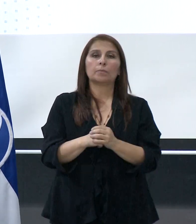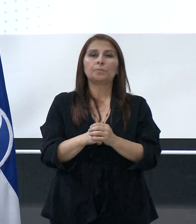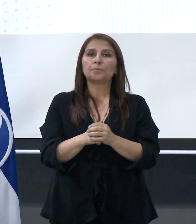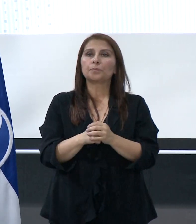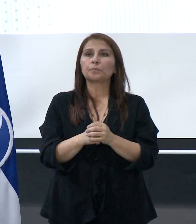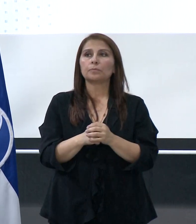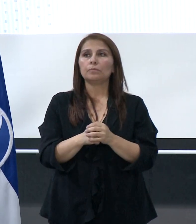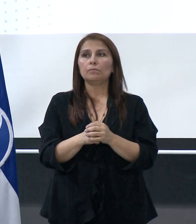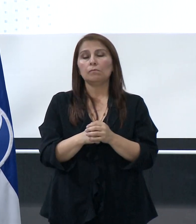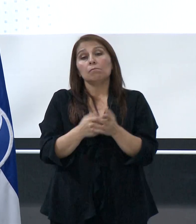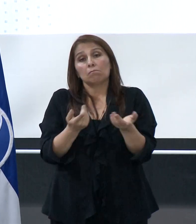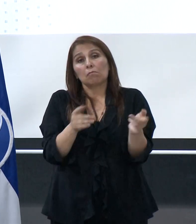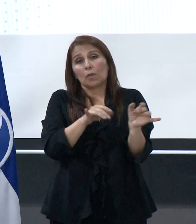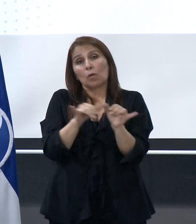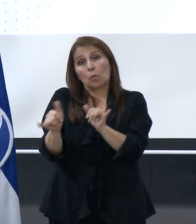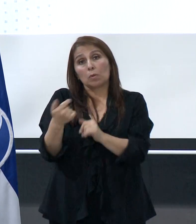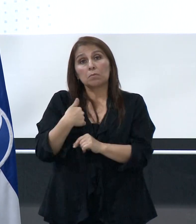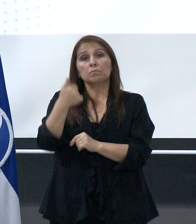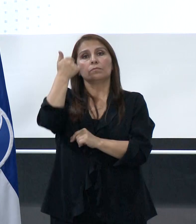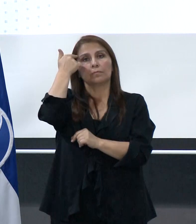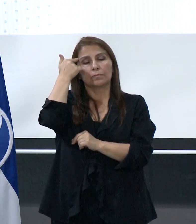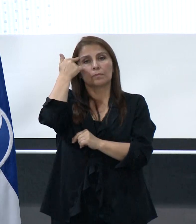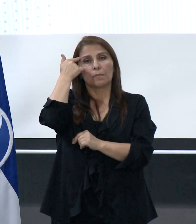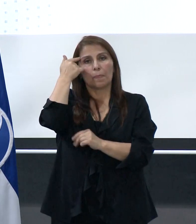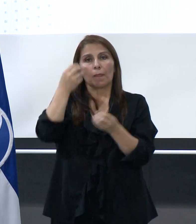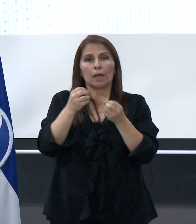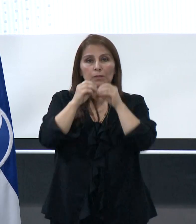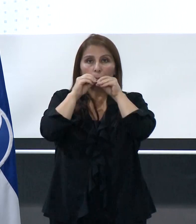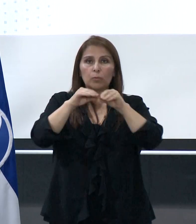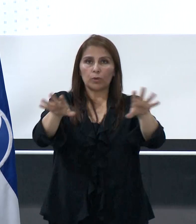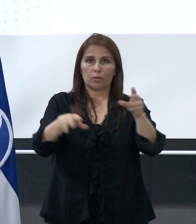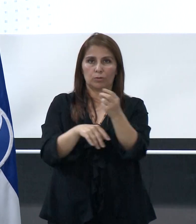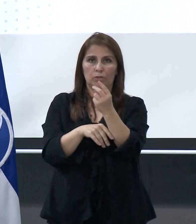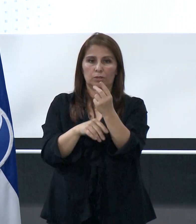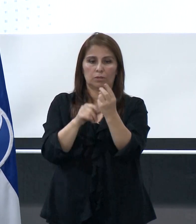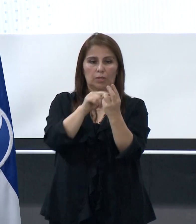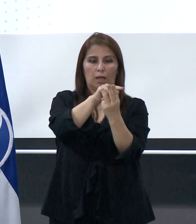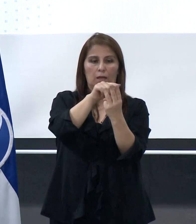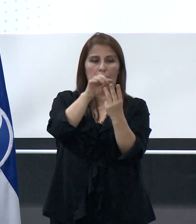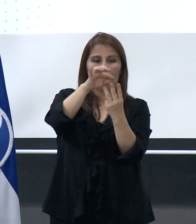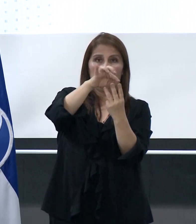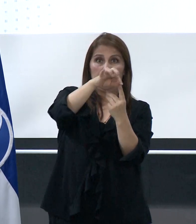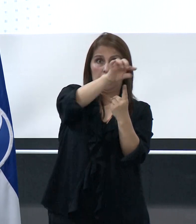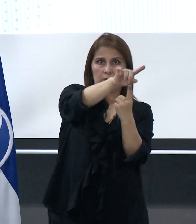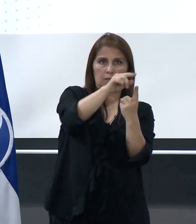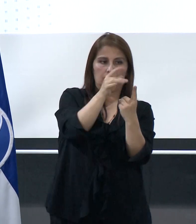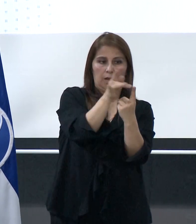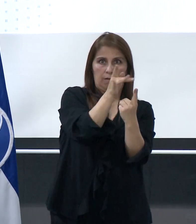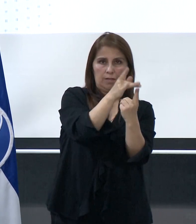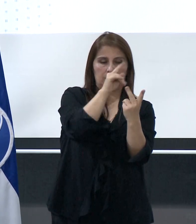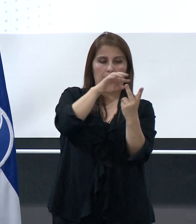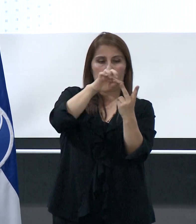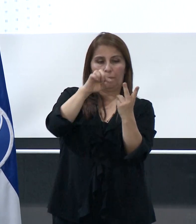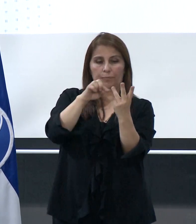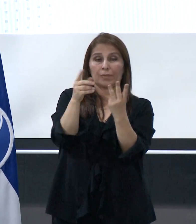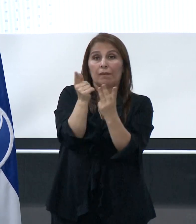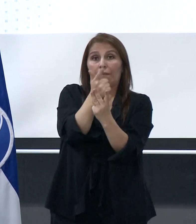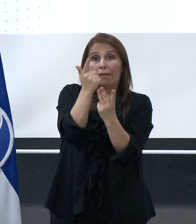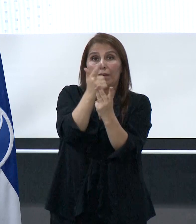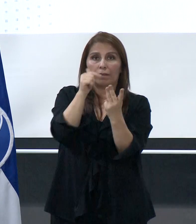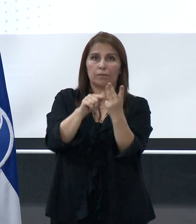piensa hacer al menos dos publicaciones más un libro que recoja las conferencias que se realicen la actualidad